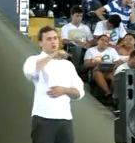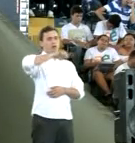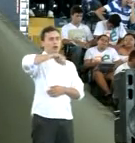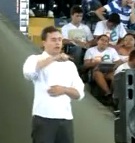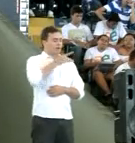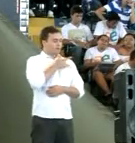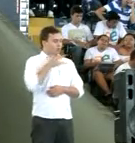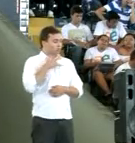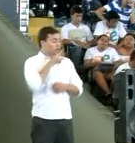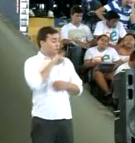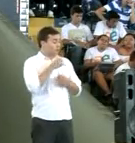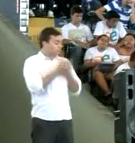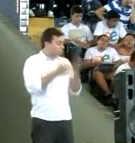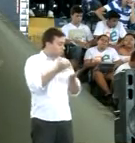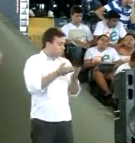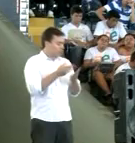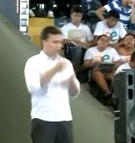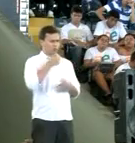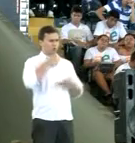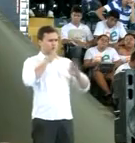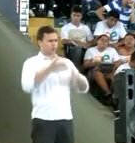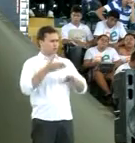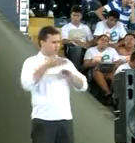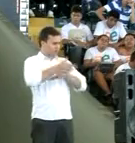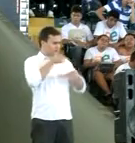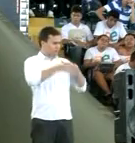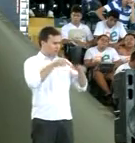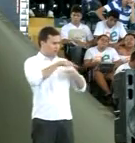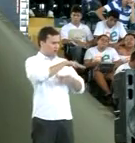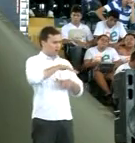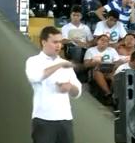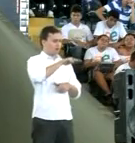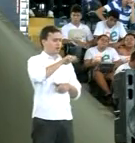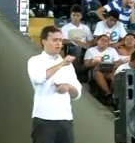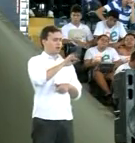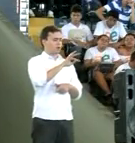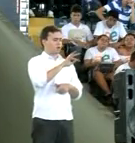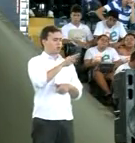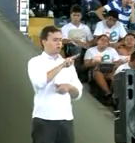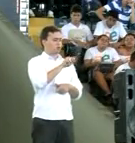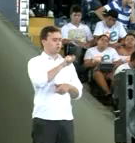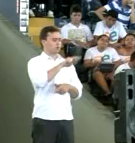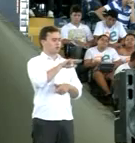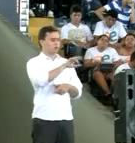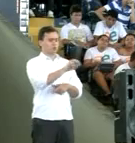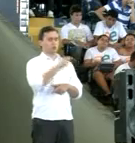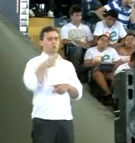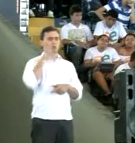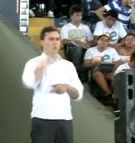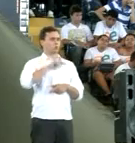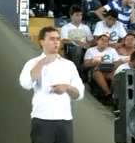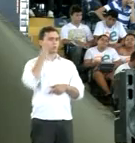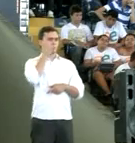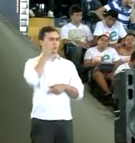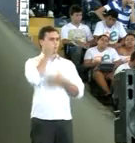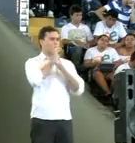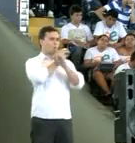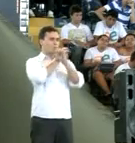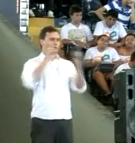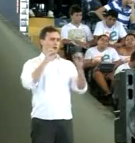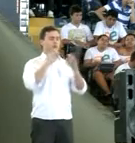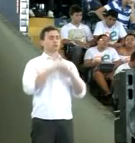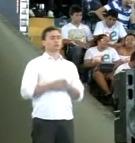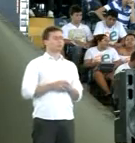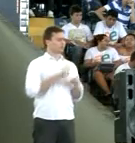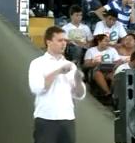como atuário, nunca. R$1 no meu bolso nunca entrou como atuário. Tudo como professor. Aí você me pergunta, mas por que, Thiago, que tu